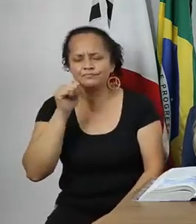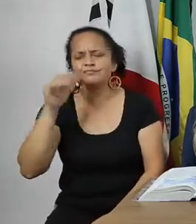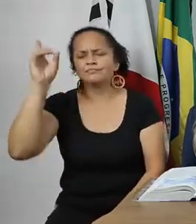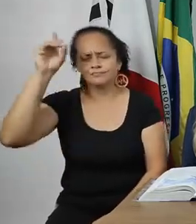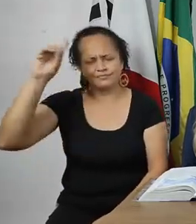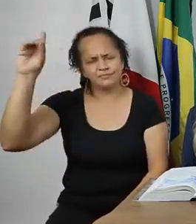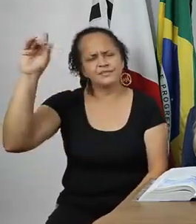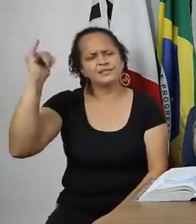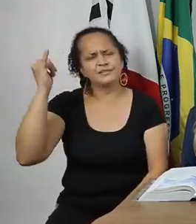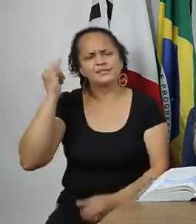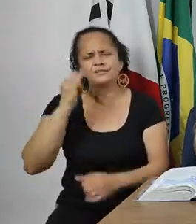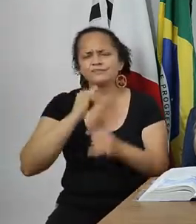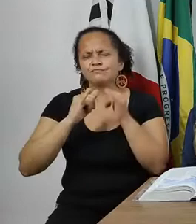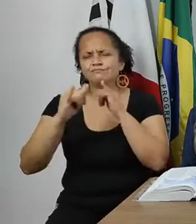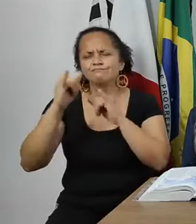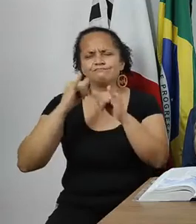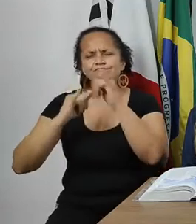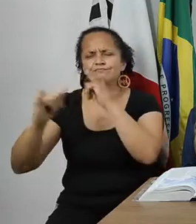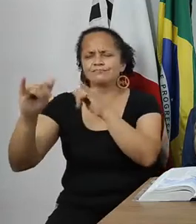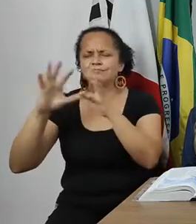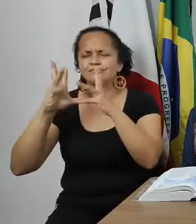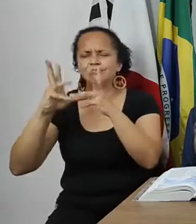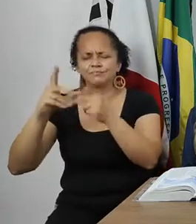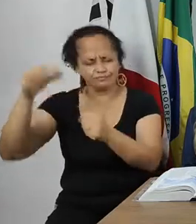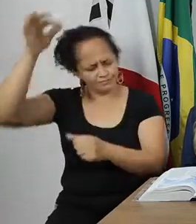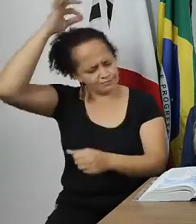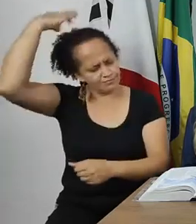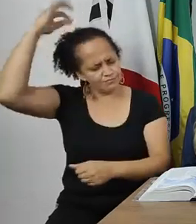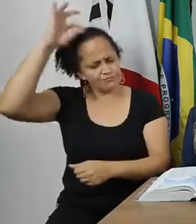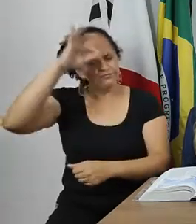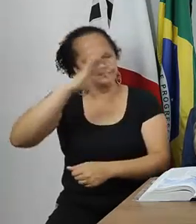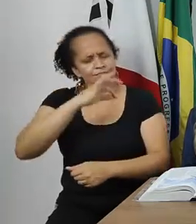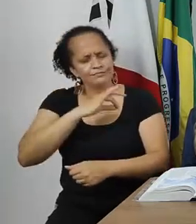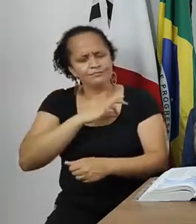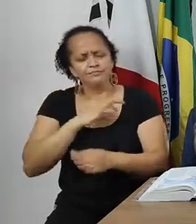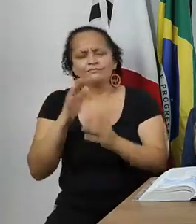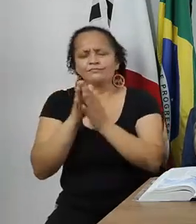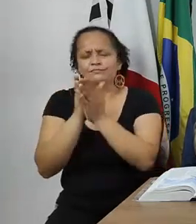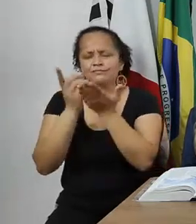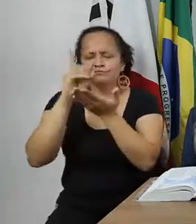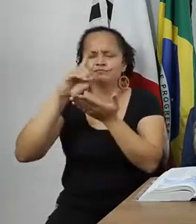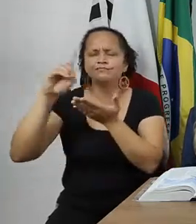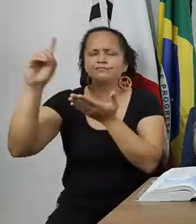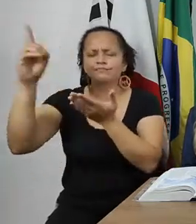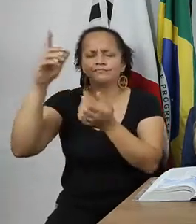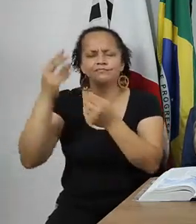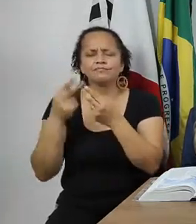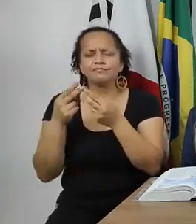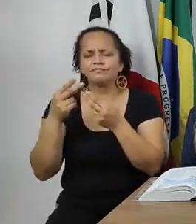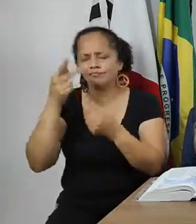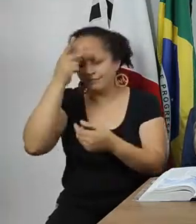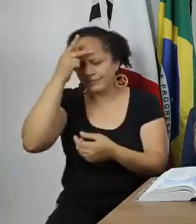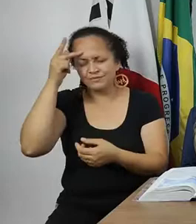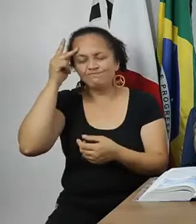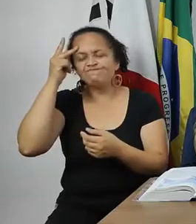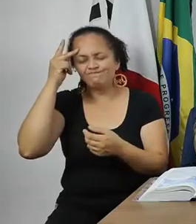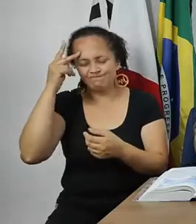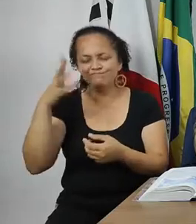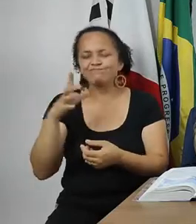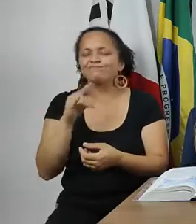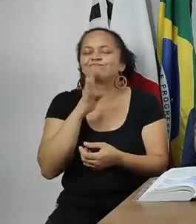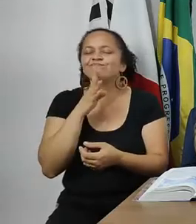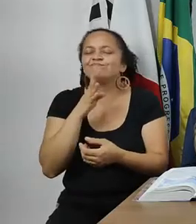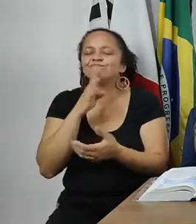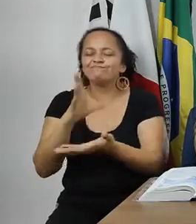sim o Teu Espírito Santo. Jesus, que através dessa palavra, vidas sejam alcançadas, fé